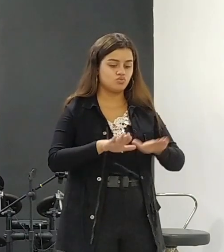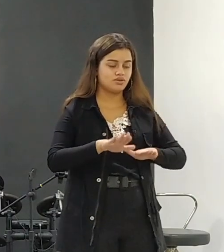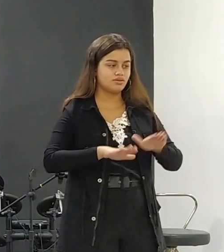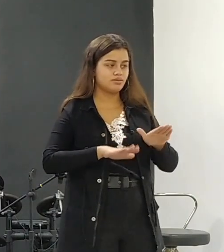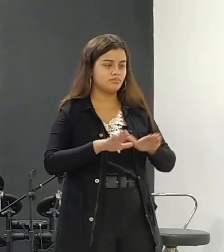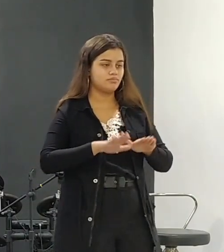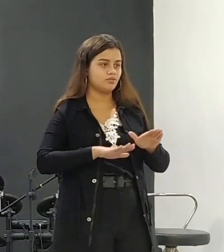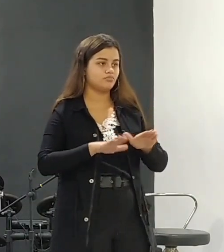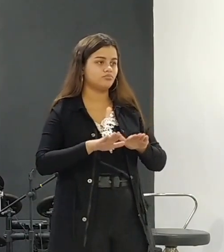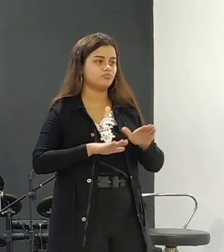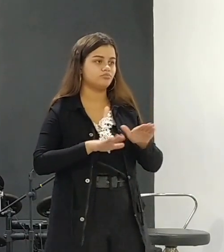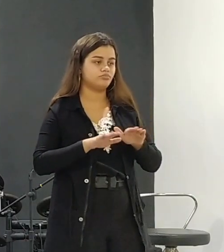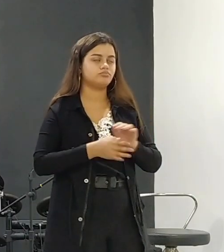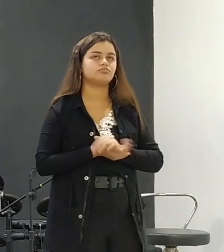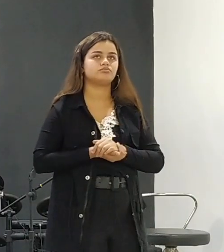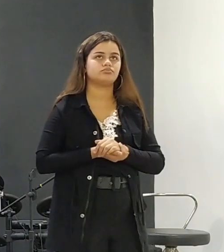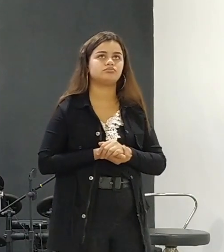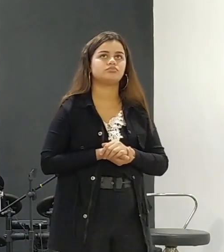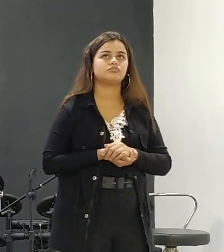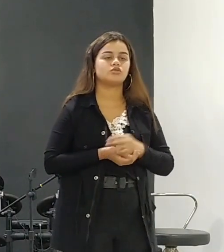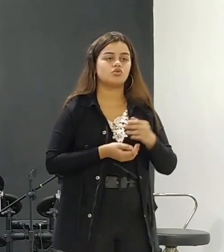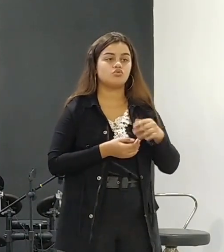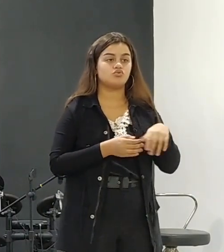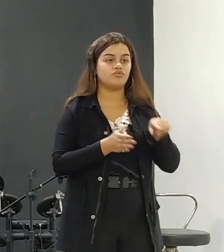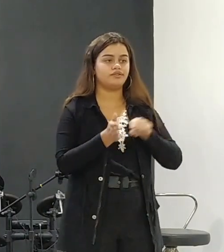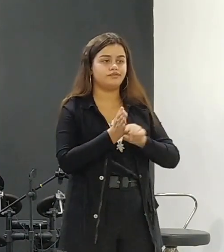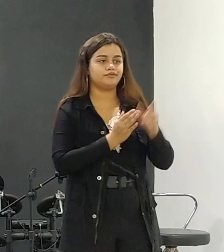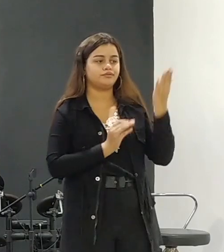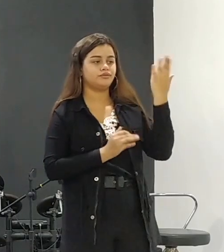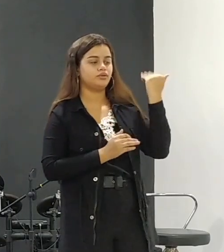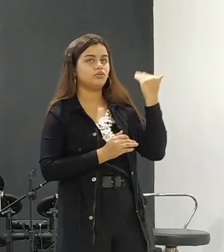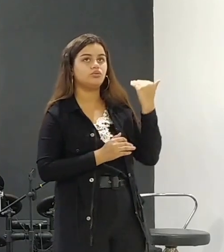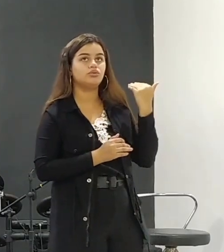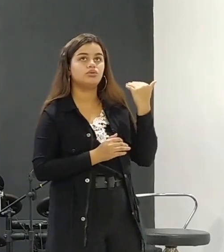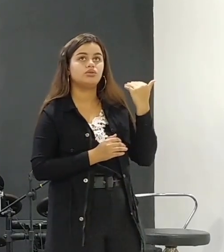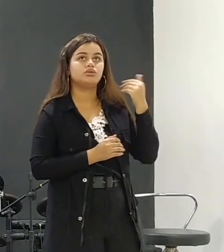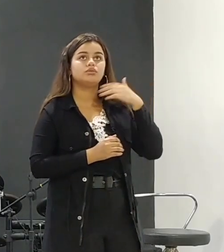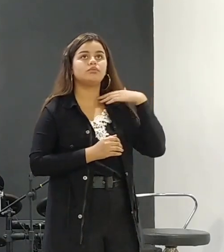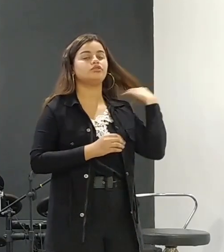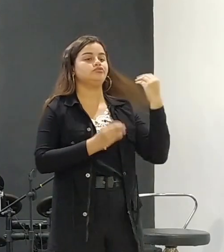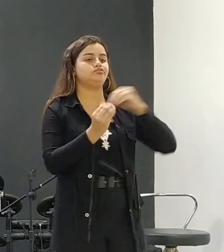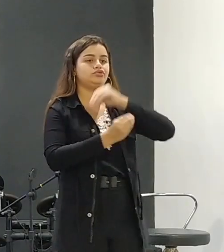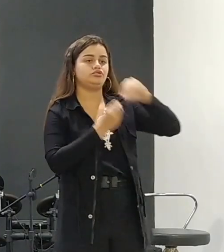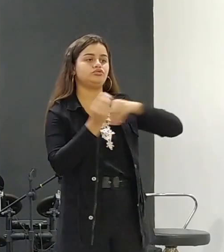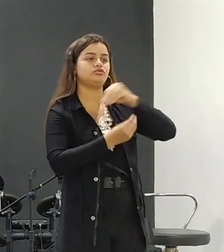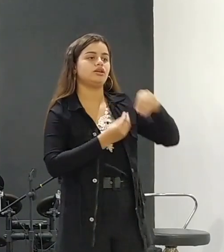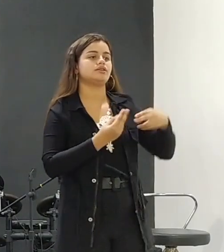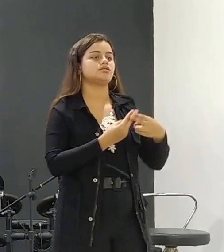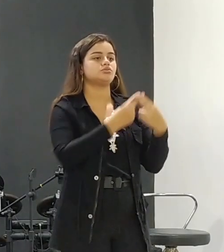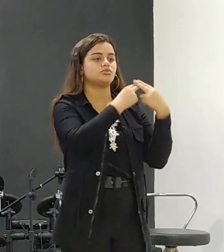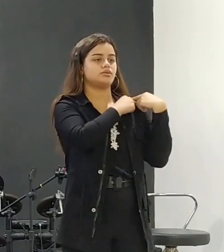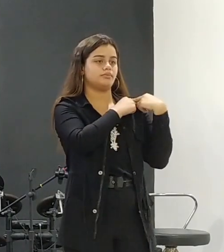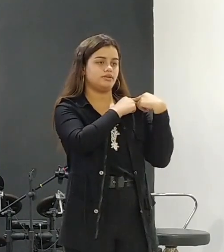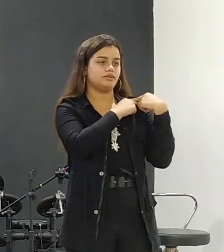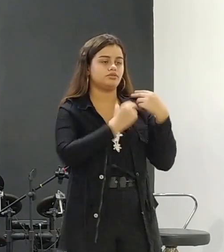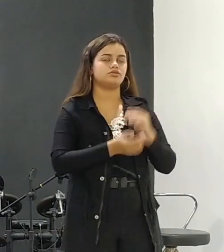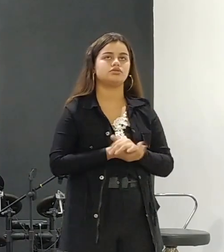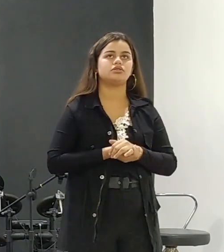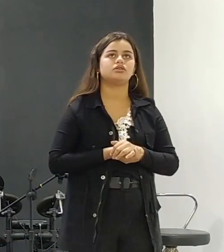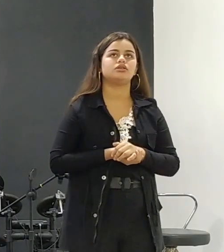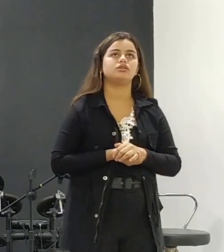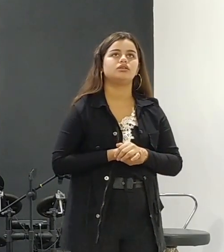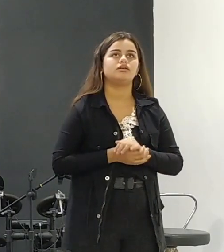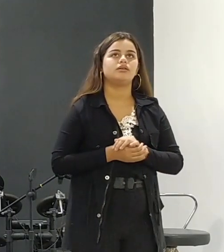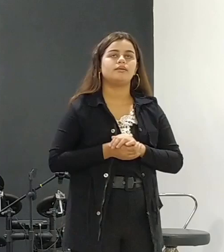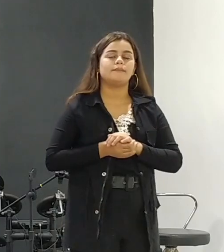patamar. Porque se a gente ler só os versículos anteriores, a gente pode confundir esses papéis. e achar que a mulher é um ser inferior, mas